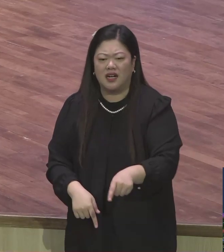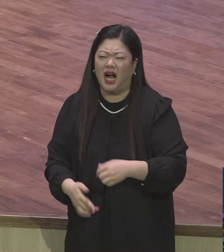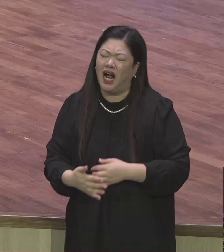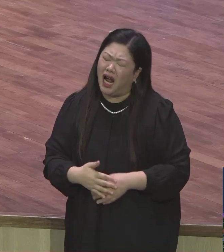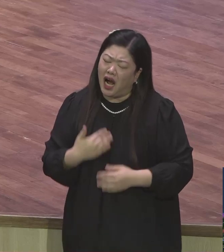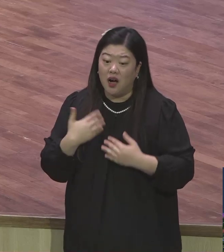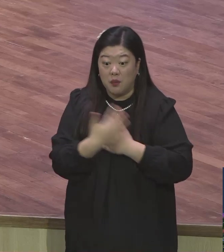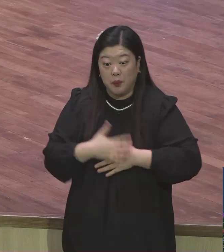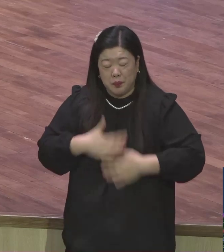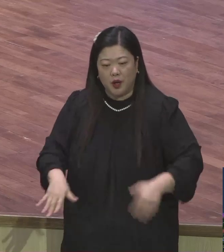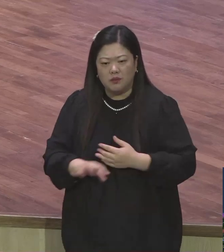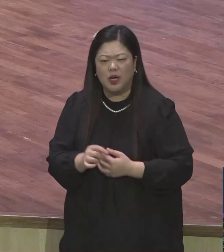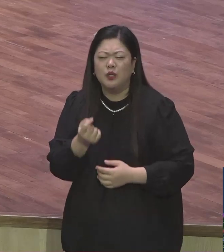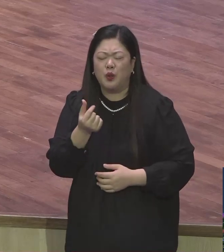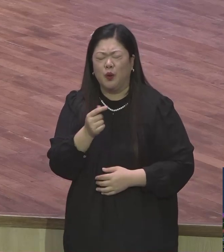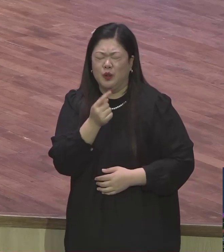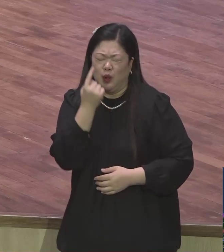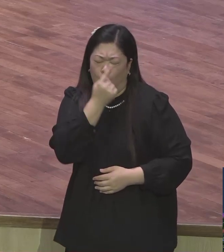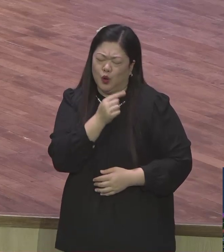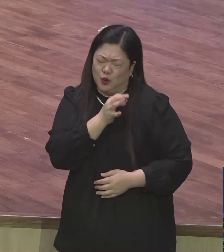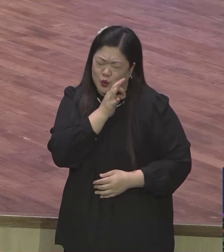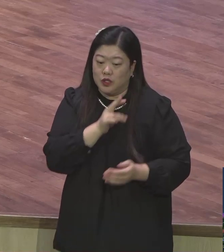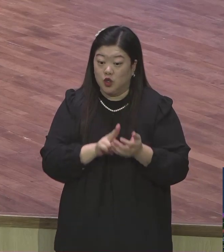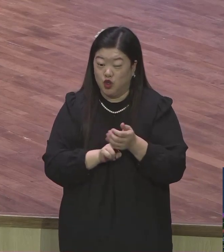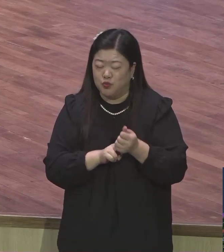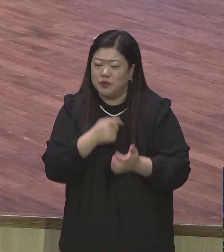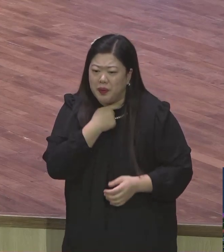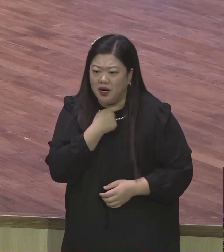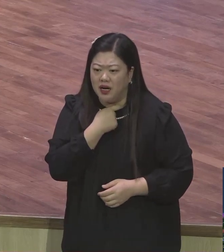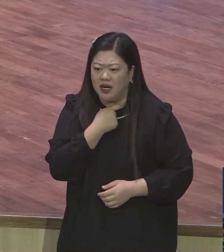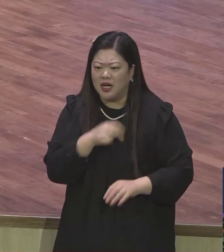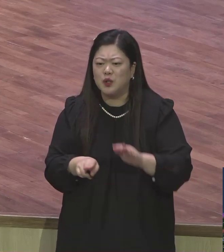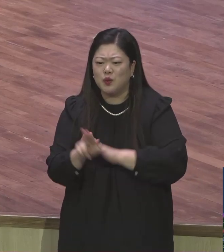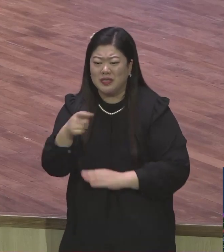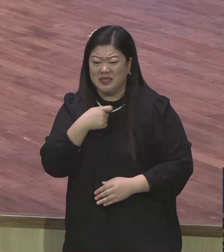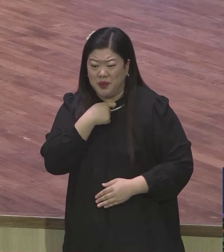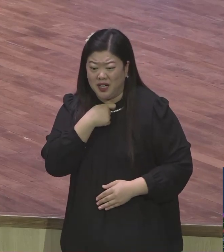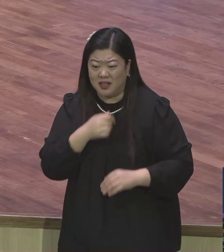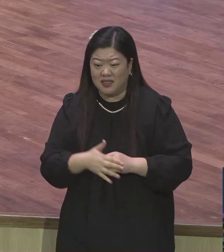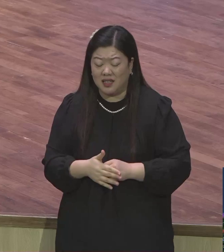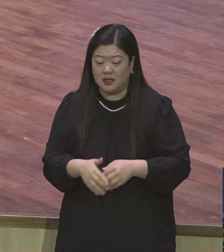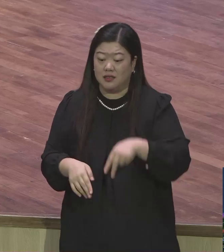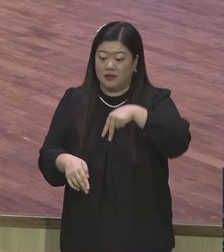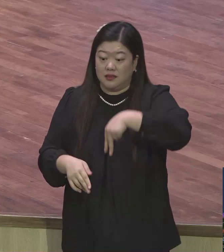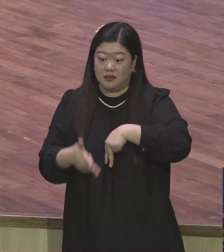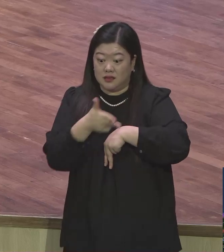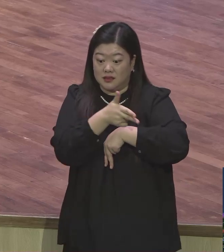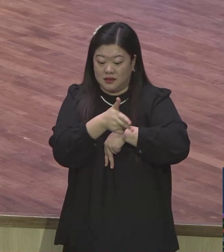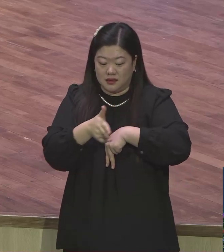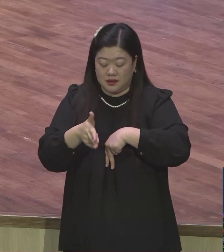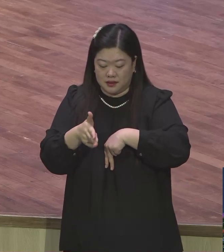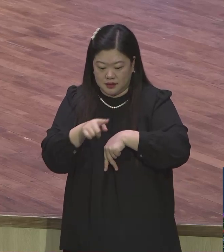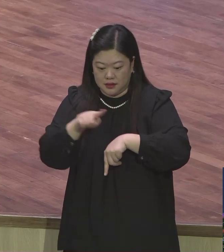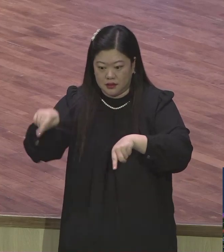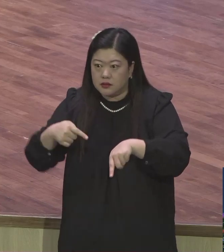비면 난리나요. 전국적인 정은주 목사님 어디 가냐. 왜 안 보이냐고. 이도 카메라도 비추네 이래가지고.